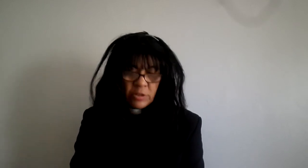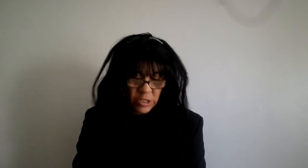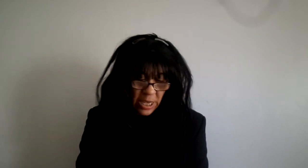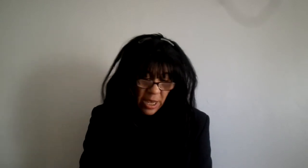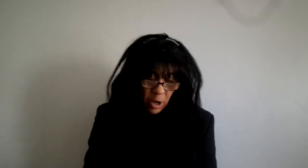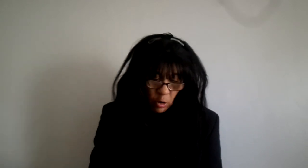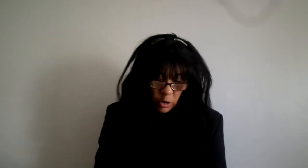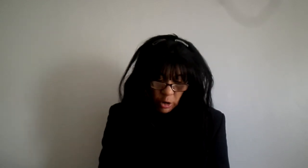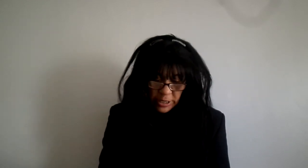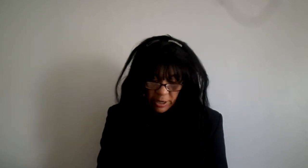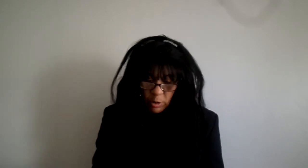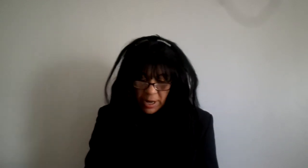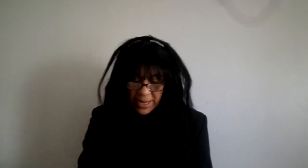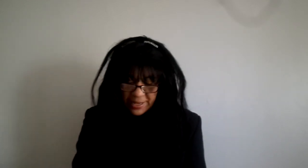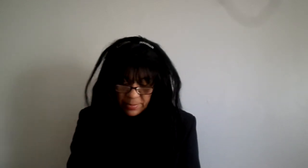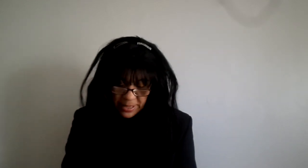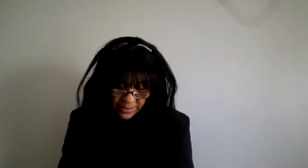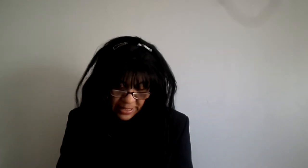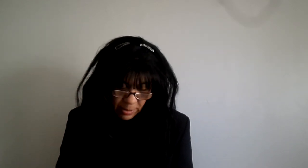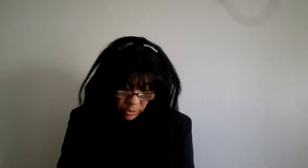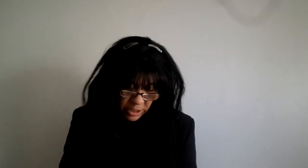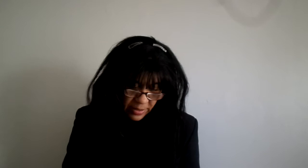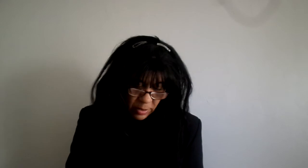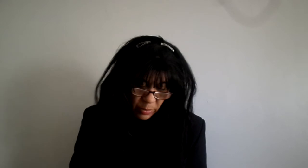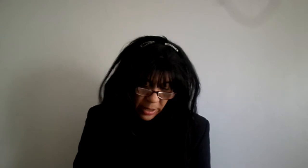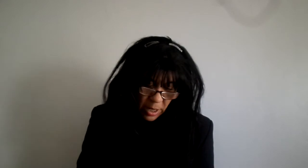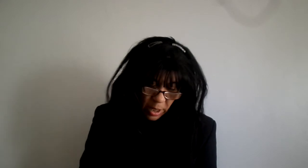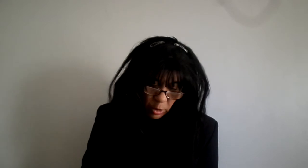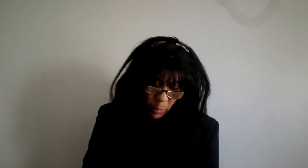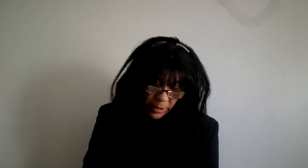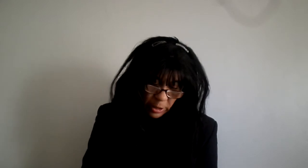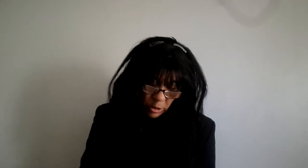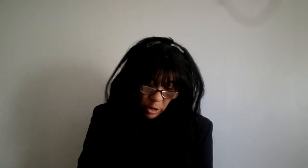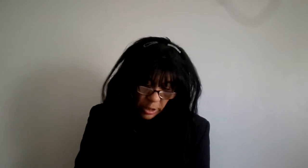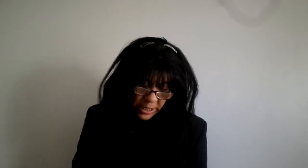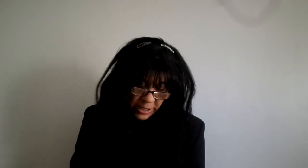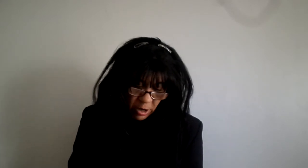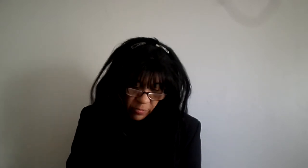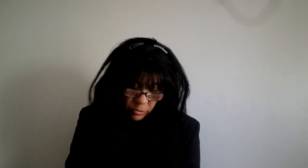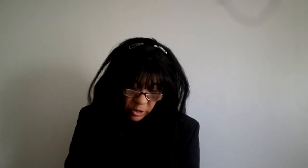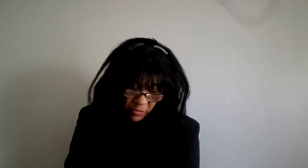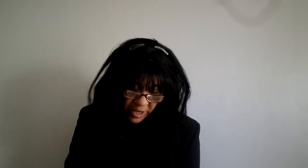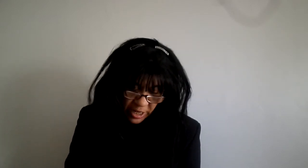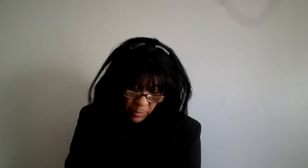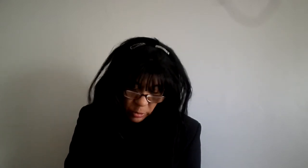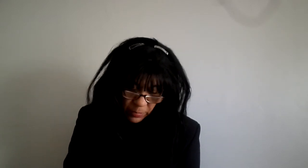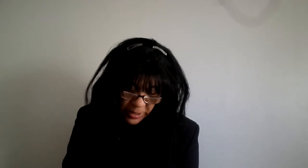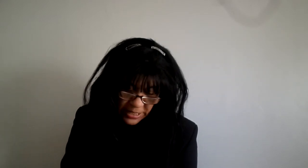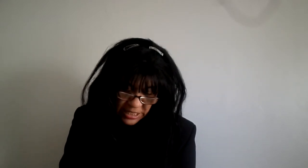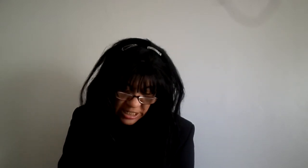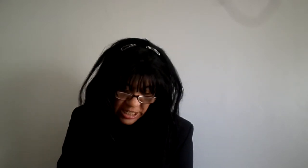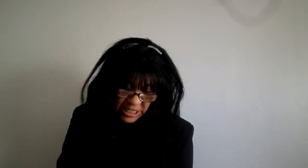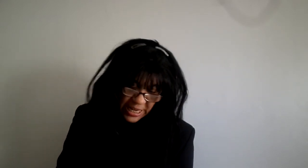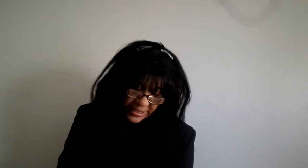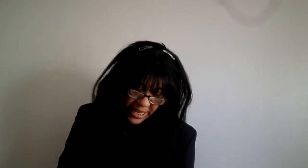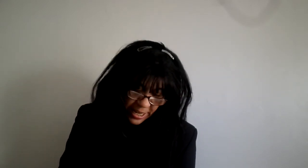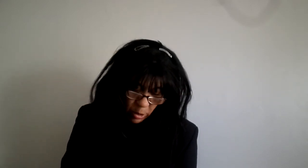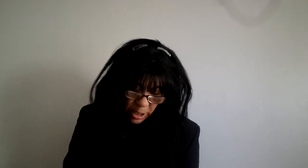entonces cogió y creó a la hembra de la costilla del hombre. Y los bendijo Dios y le dijo, fructifiquen y multiplíquense y llenen la tierra y